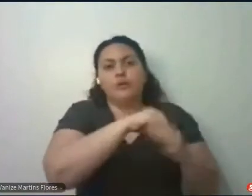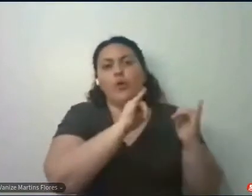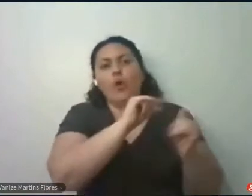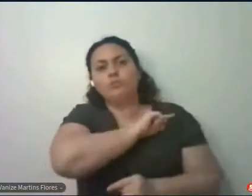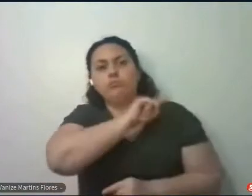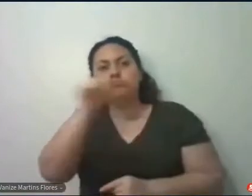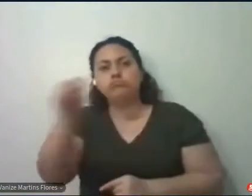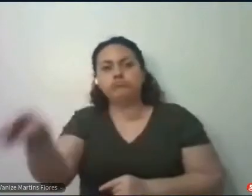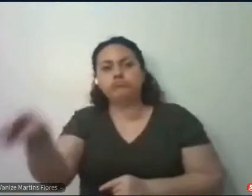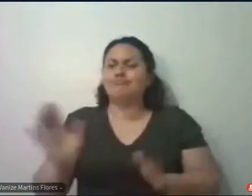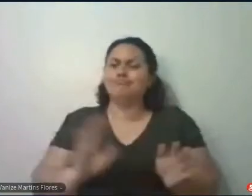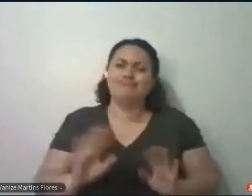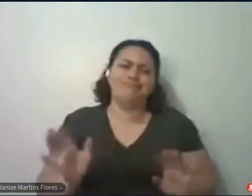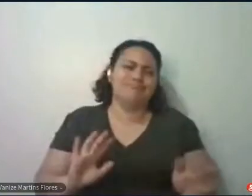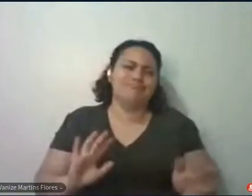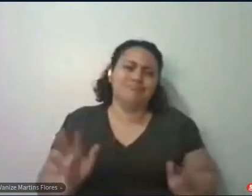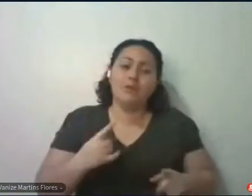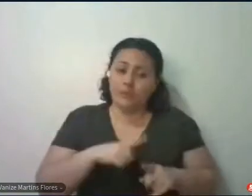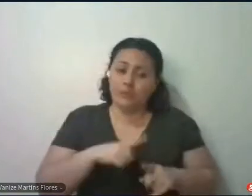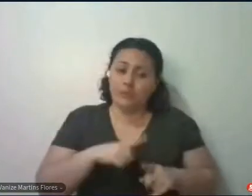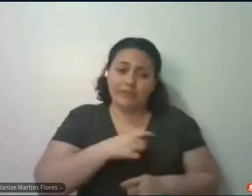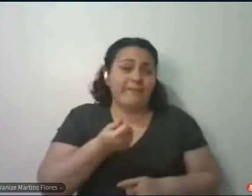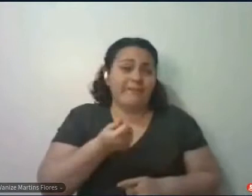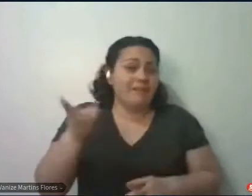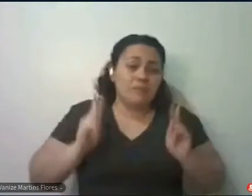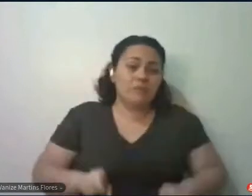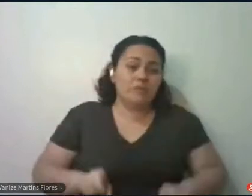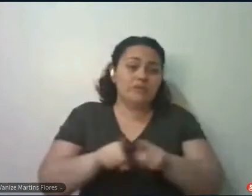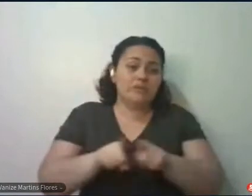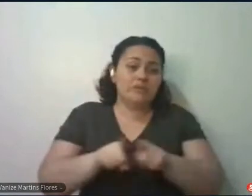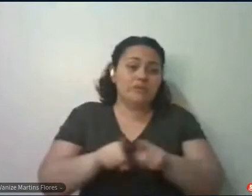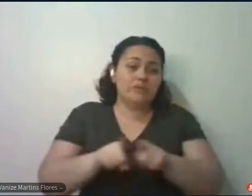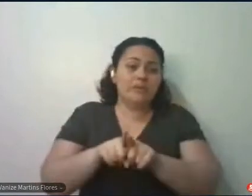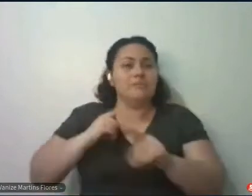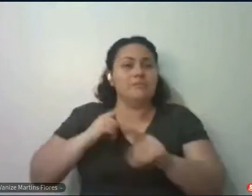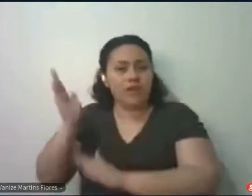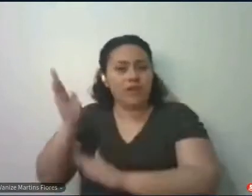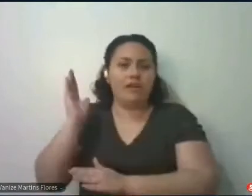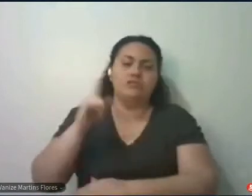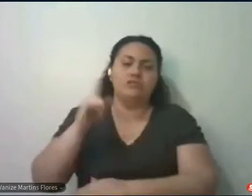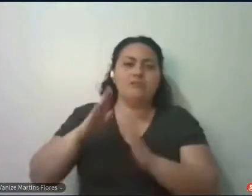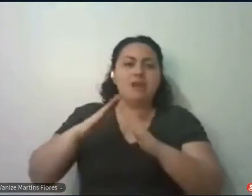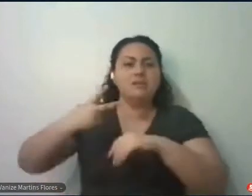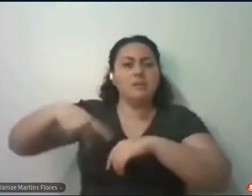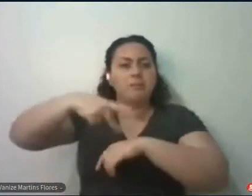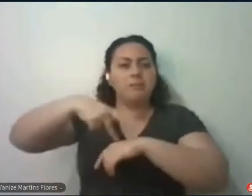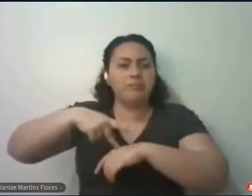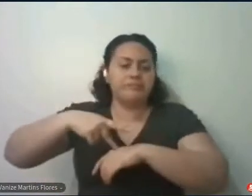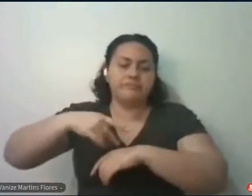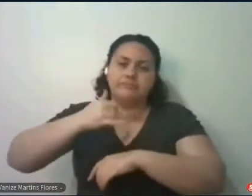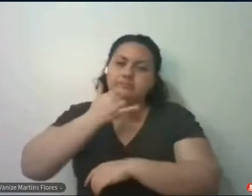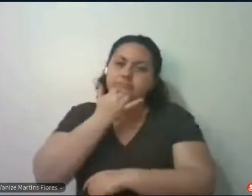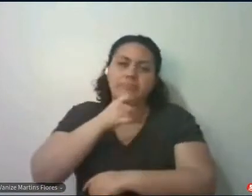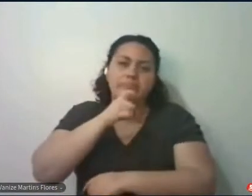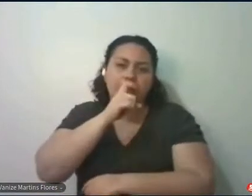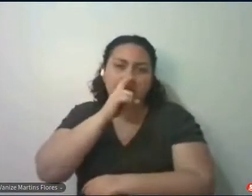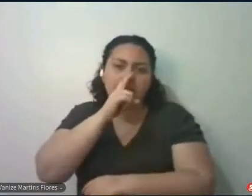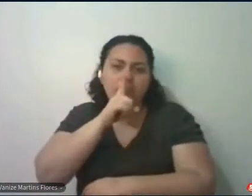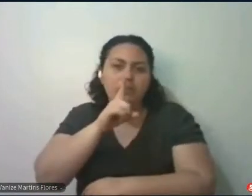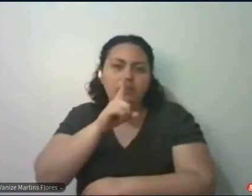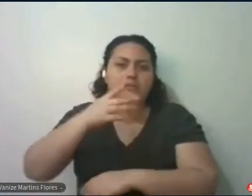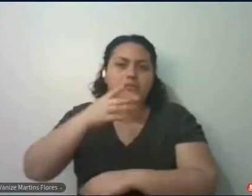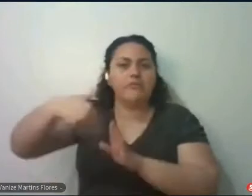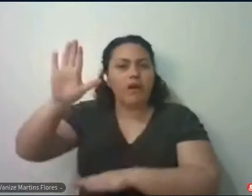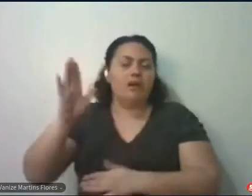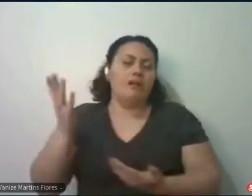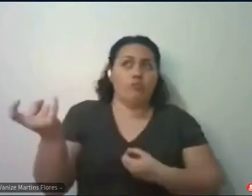muita gente que está viajando, que foi, né, para a casa dos pais, foi para outros estados, e essas pessoas não vão voltar agora,